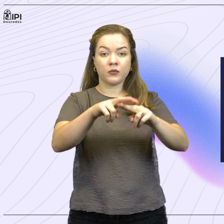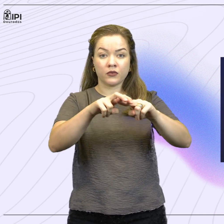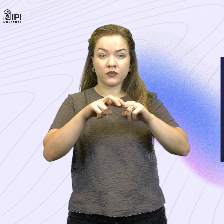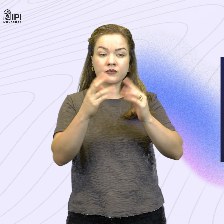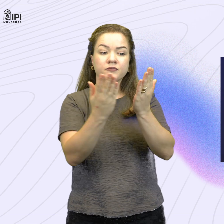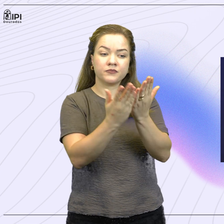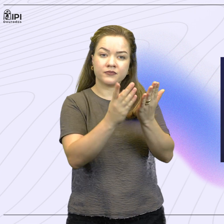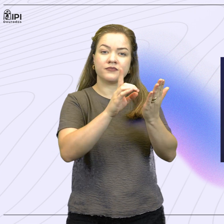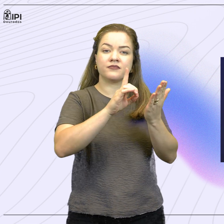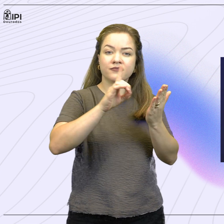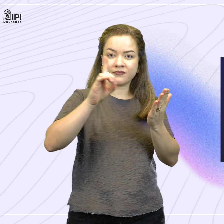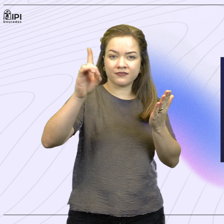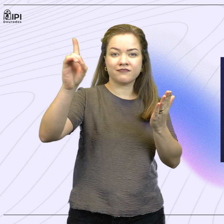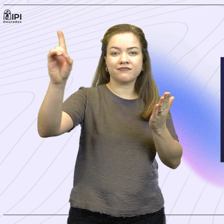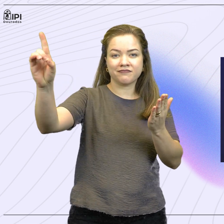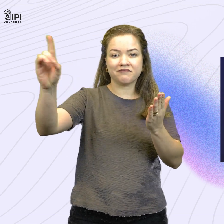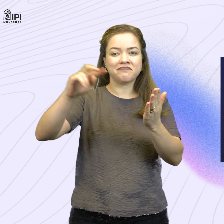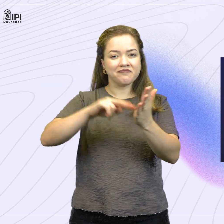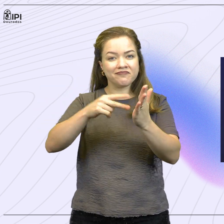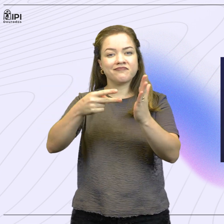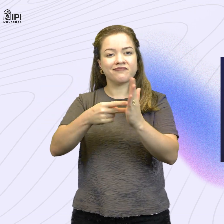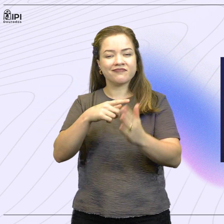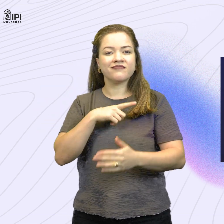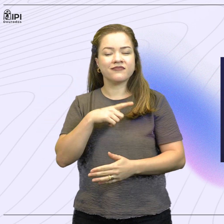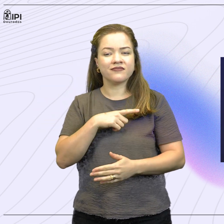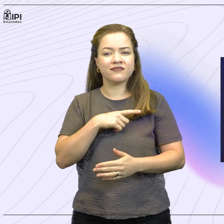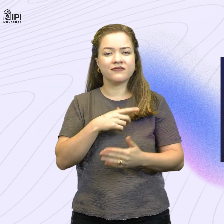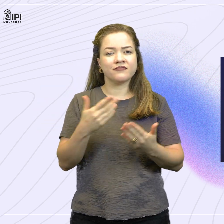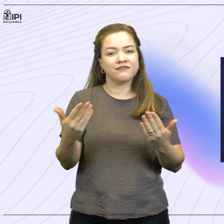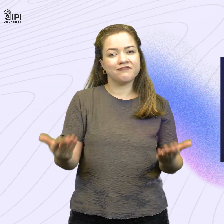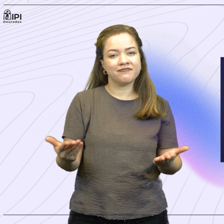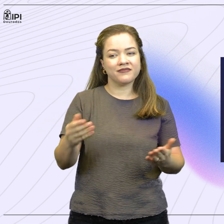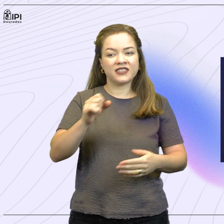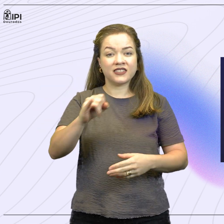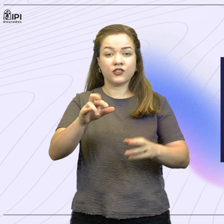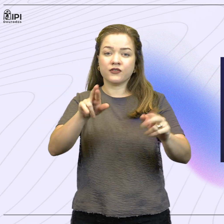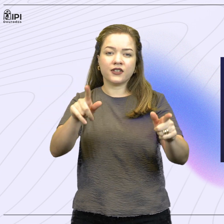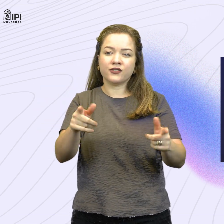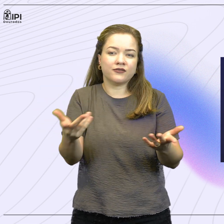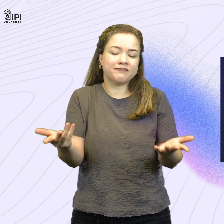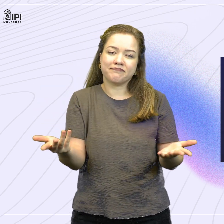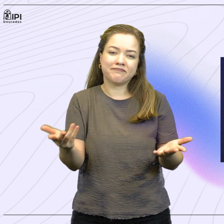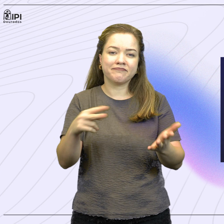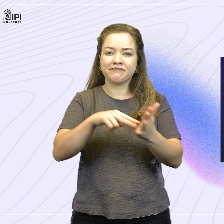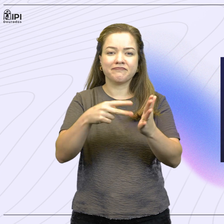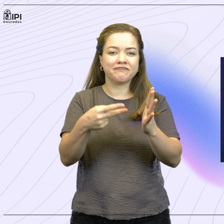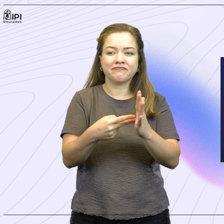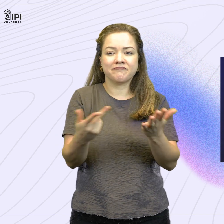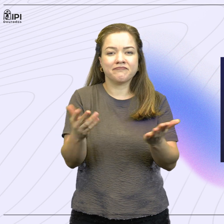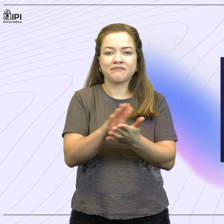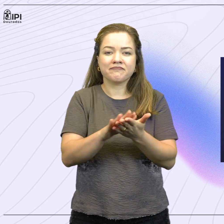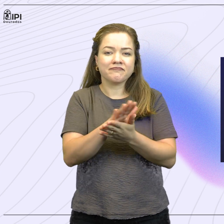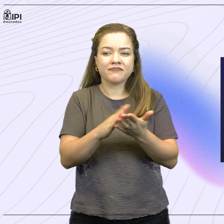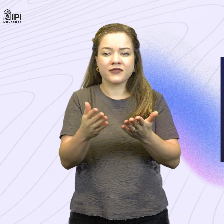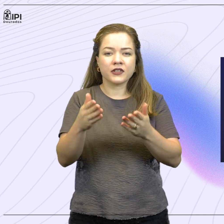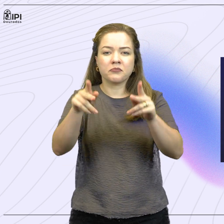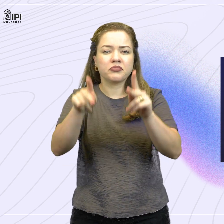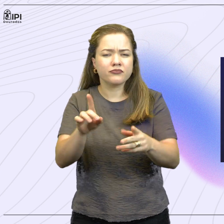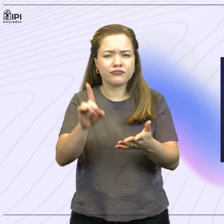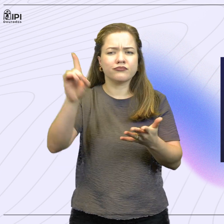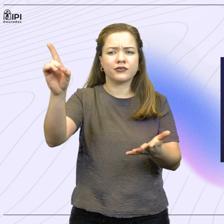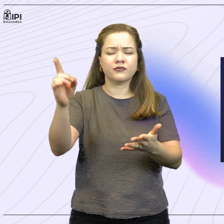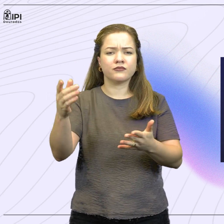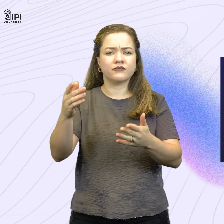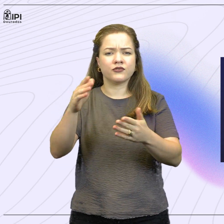Senhor, para que isso faça sentido. Então, não faz sentido sermos chamados de povo de Deus, não faz sentido sermos chamados de igreja, não